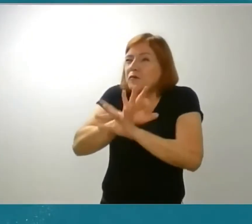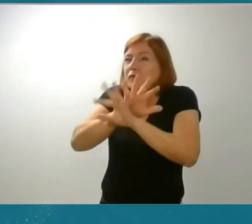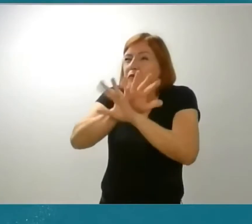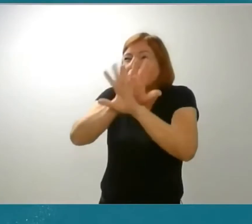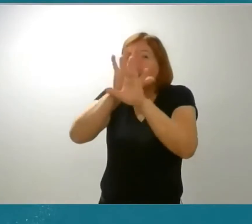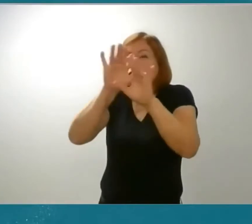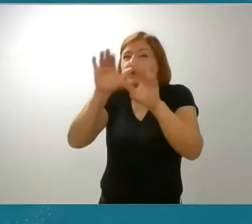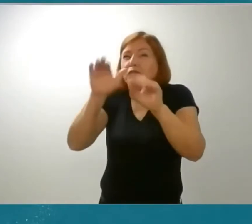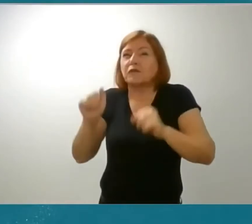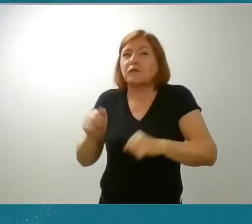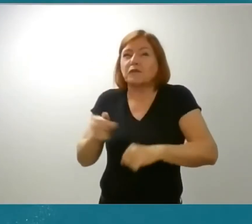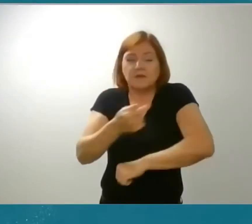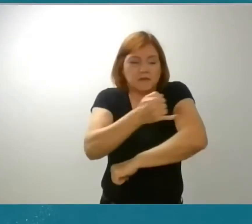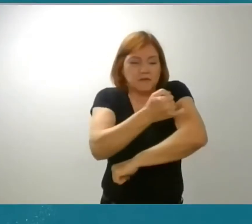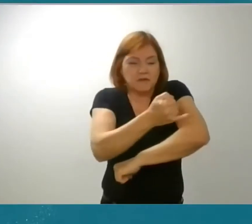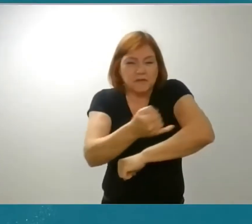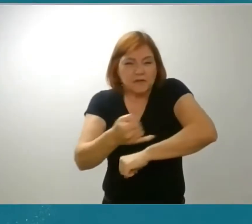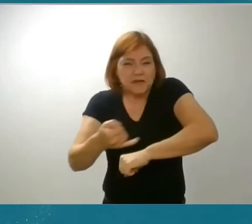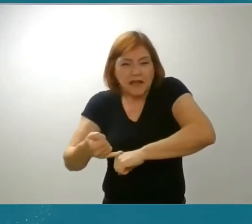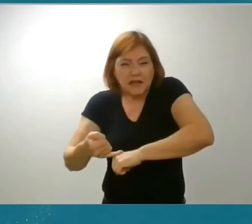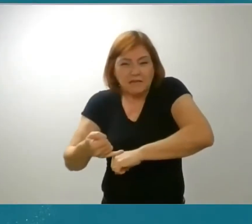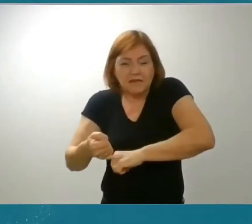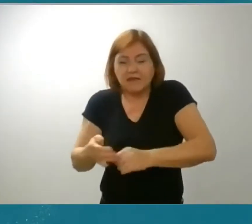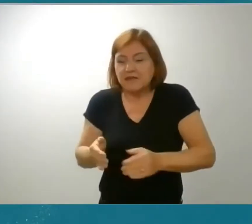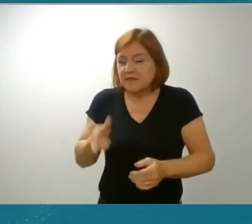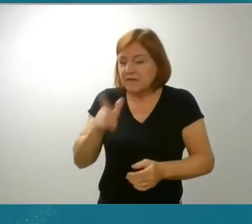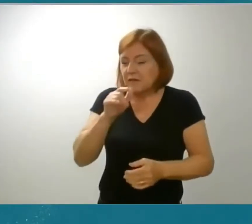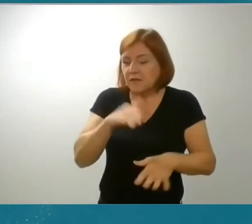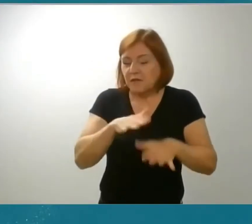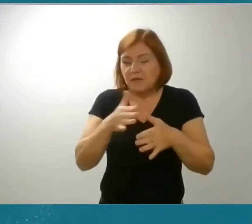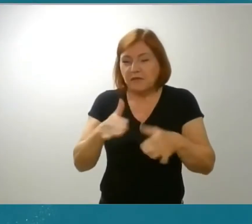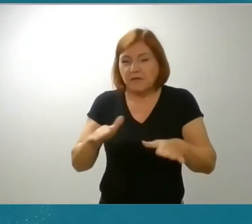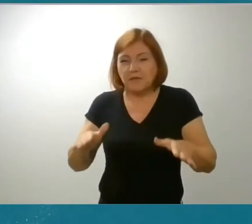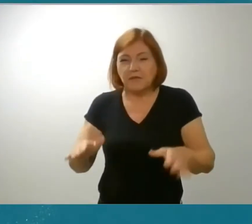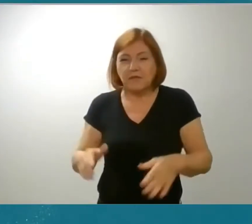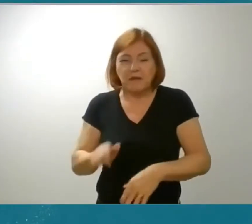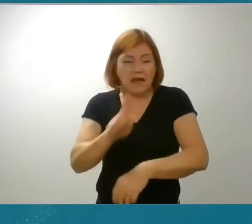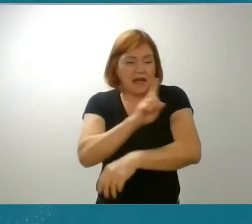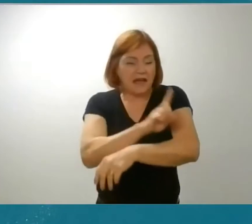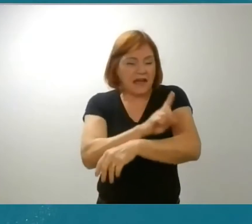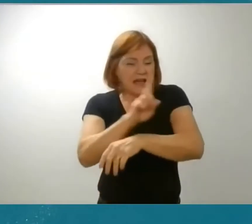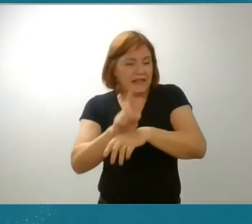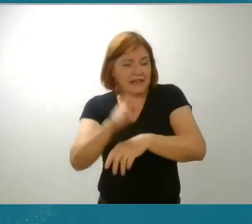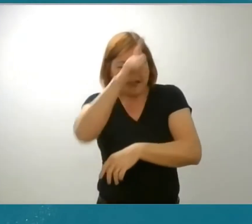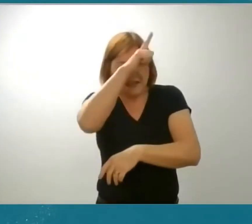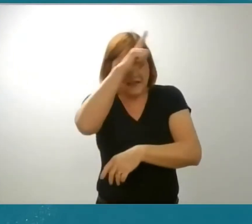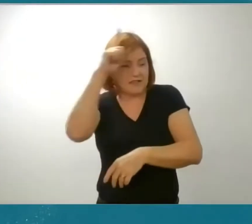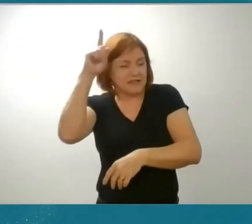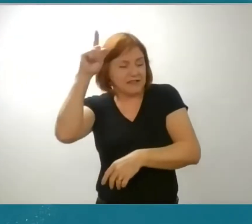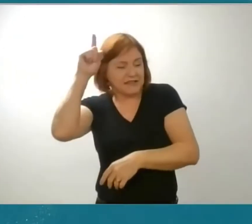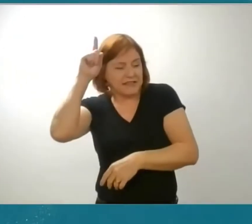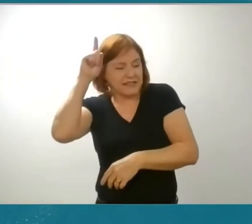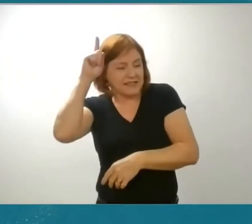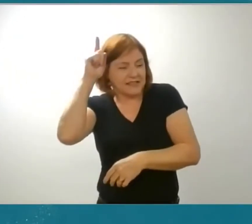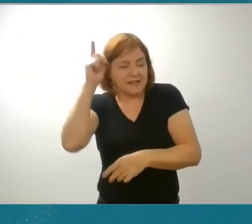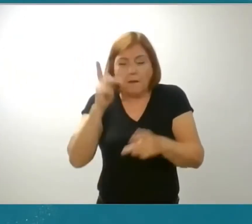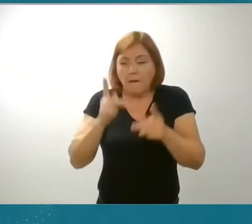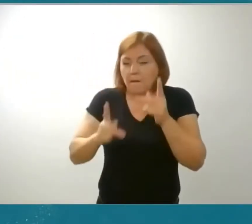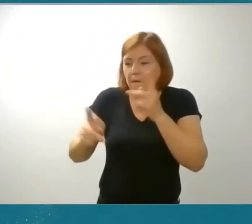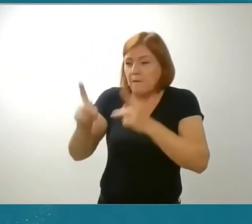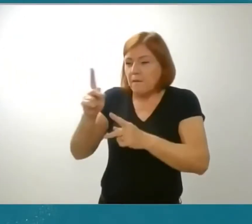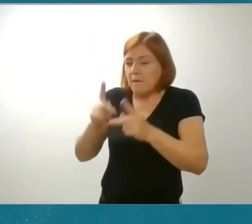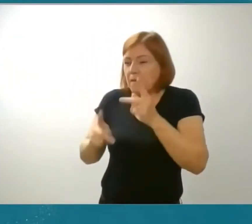versículo 1. Mas para a terra que estava aflita, não continuará a obscuridade.